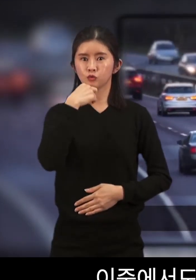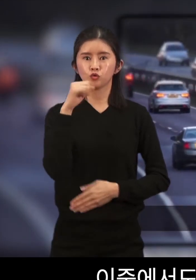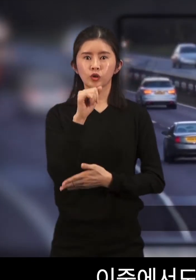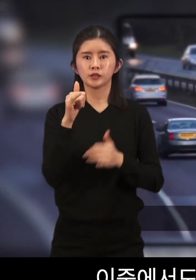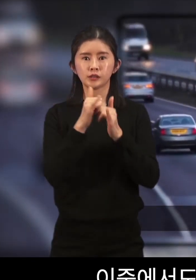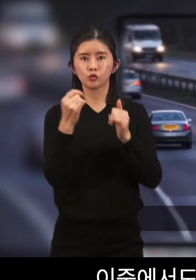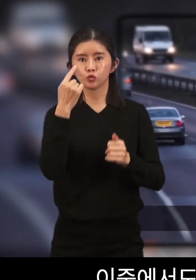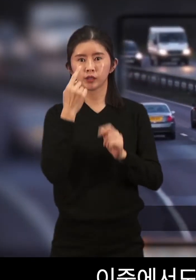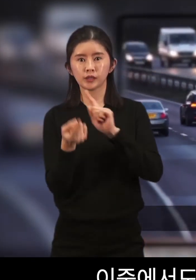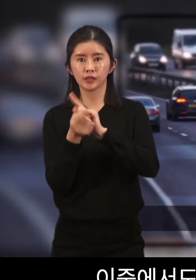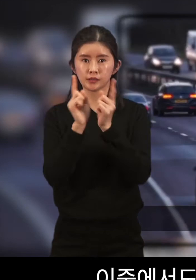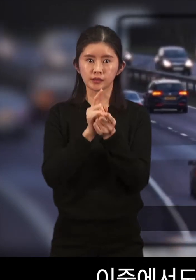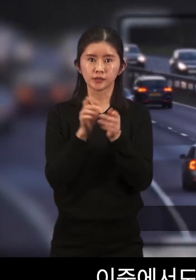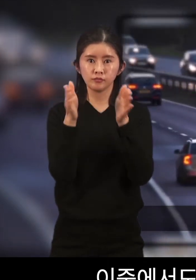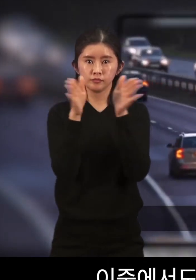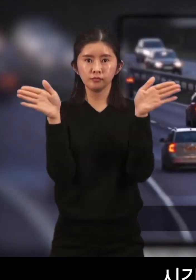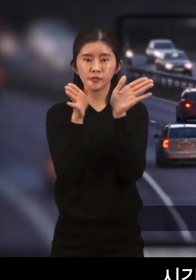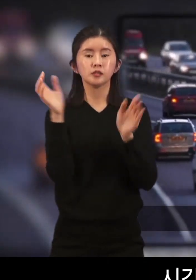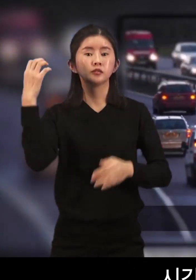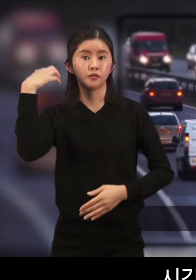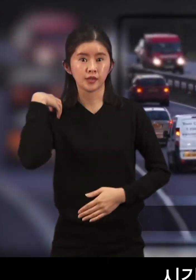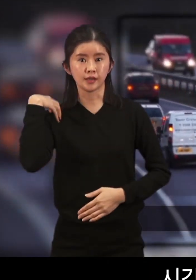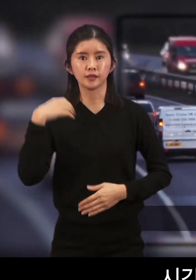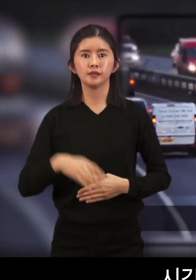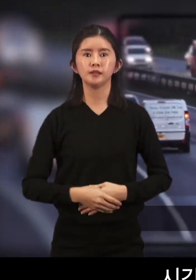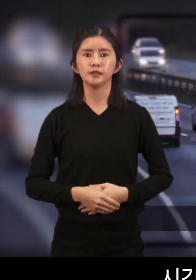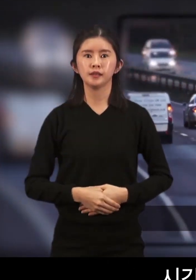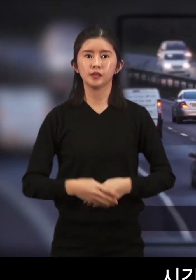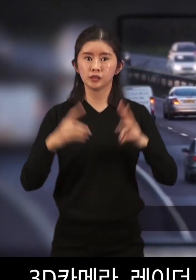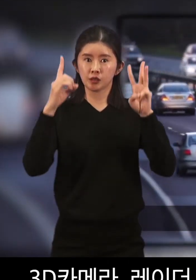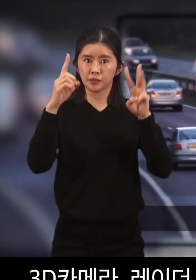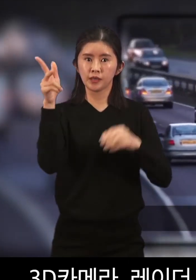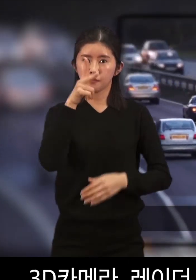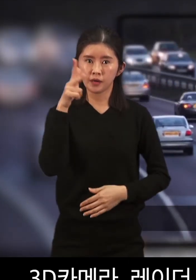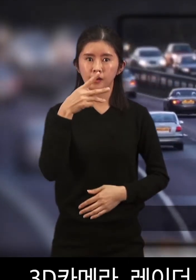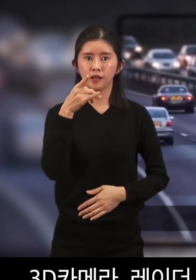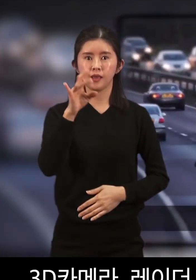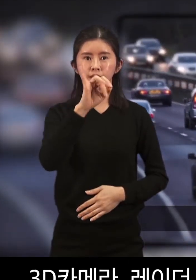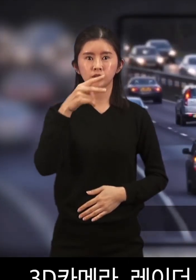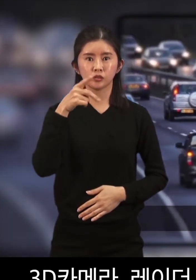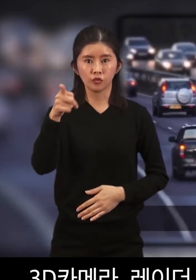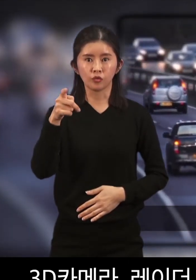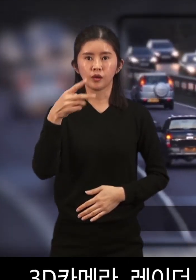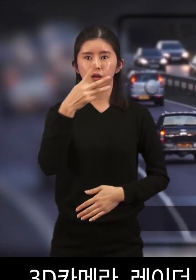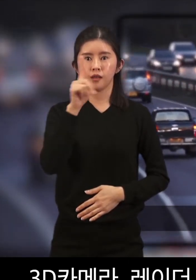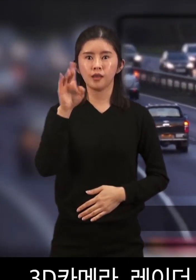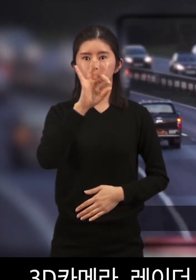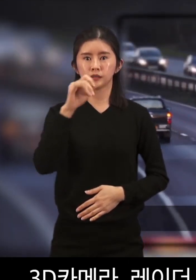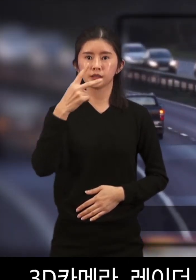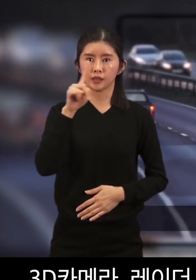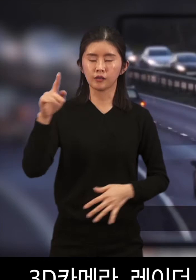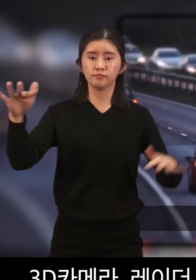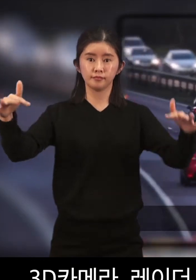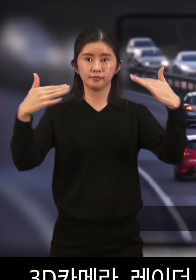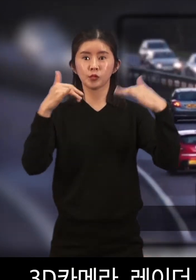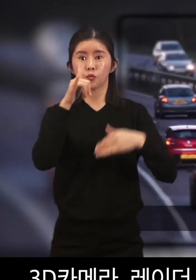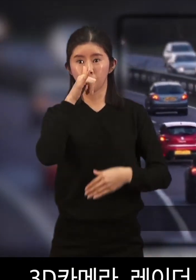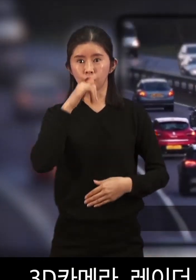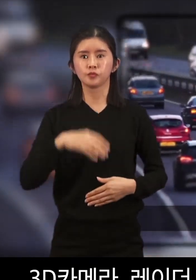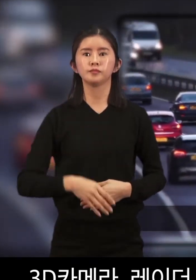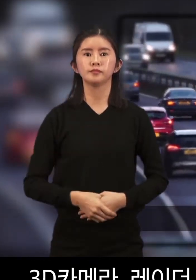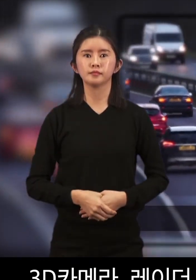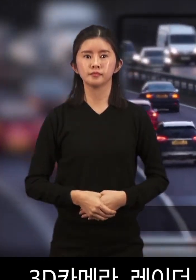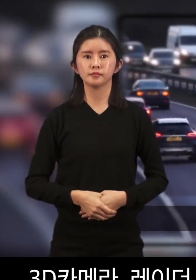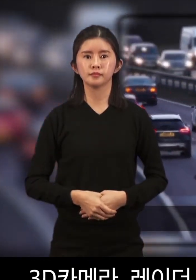중에서도 운전자의 눈을 대신하여 시각의 역할을 해주는 3D 카메라, 레이더, 라이다가 주목을 받고